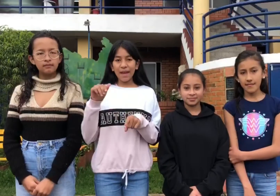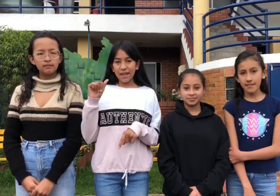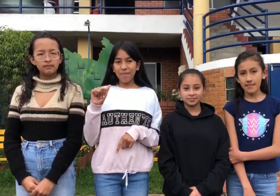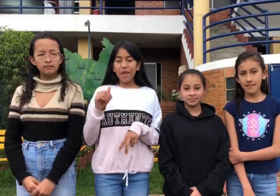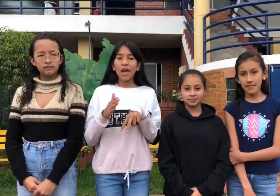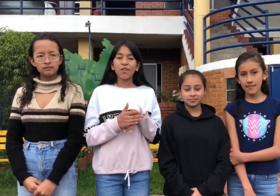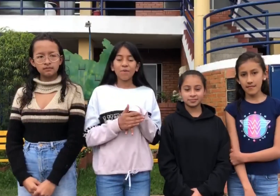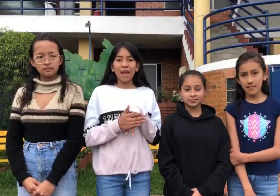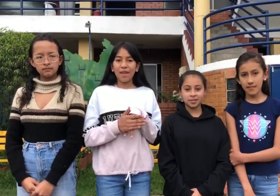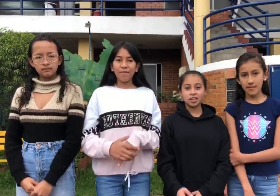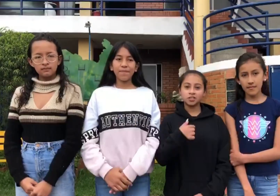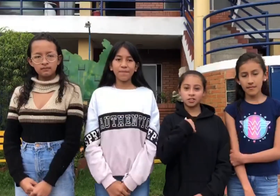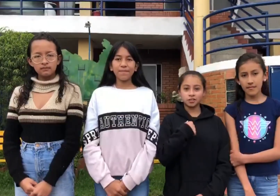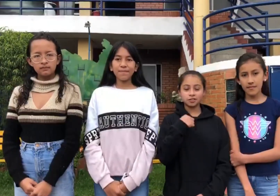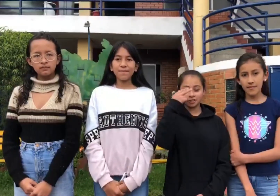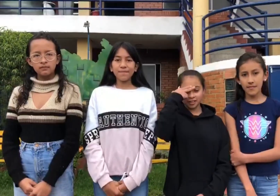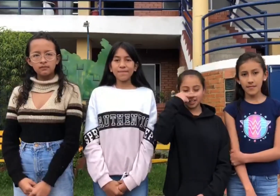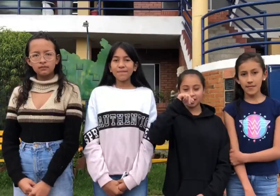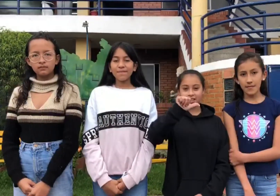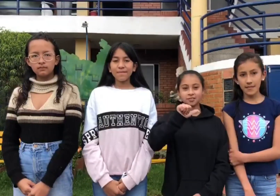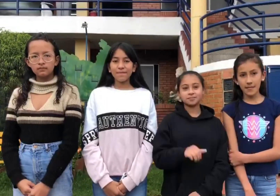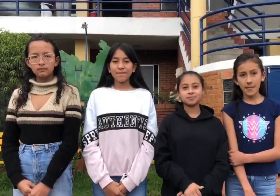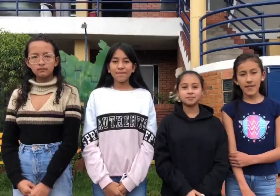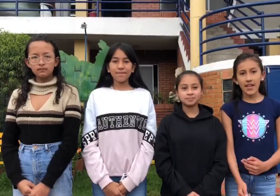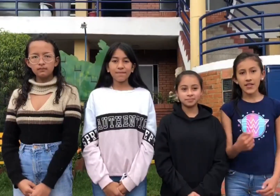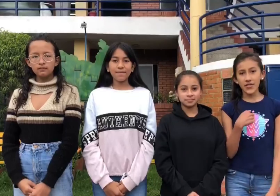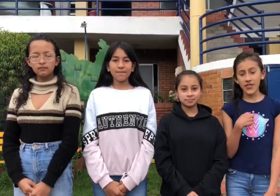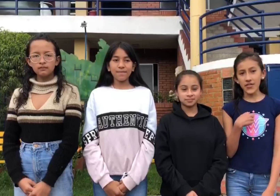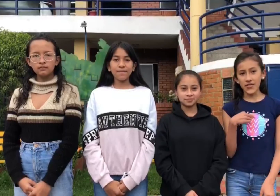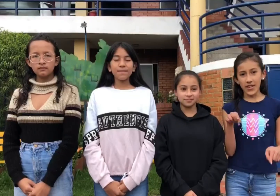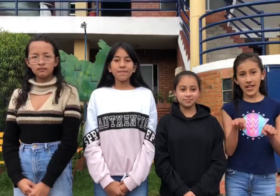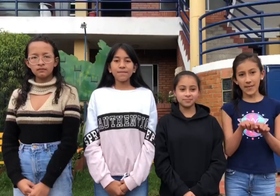hermana adoptada. Yo soy la hija. Yo soy la mamá.